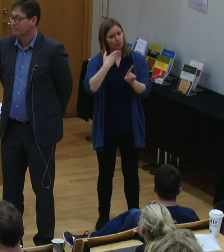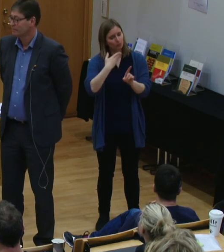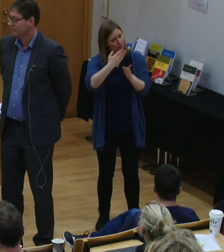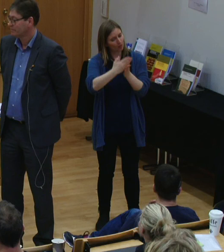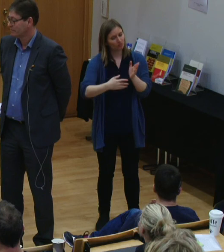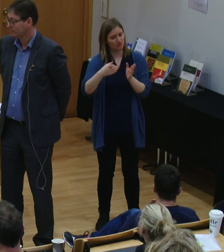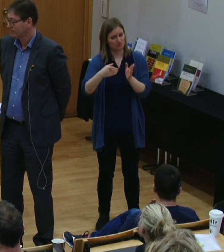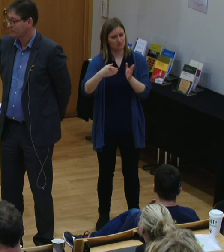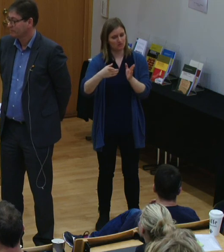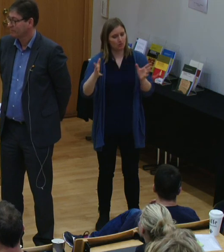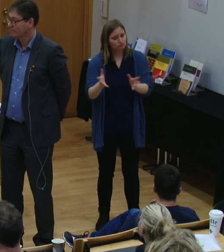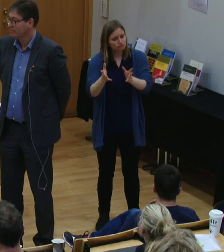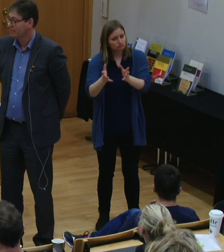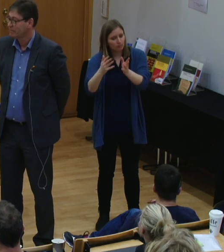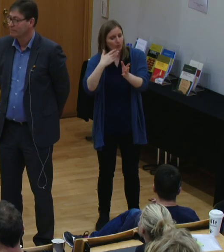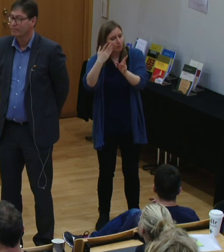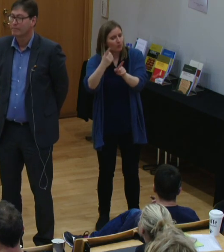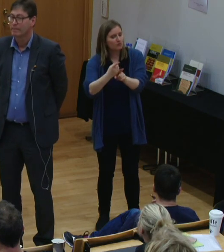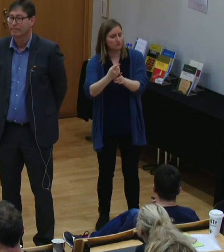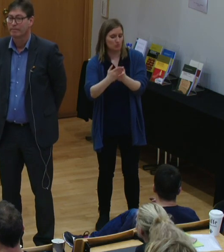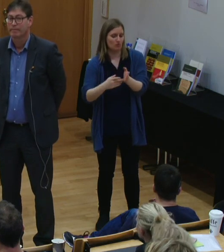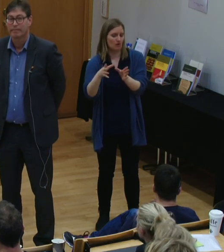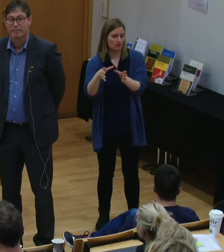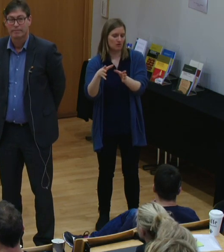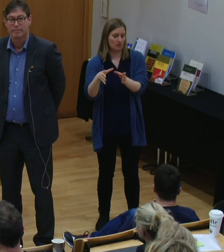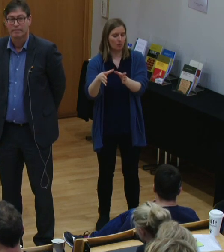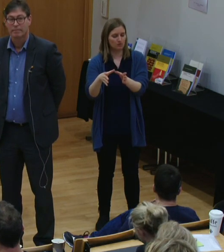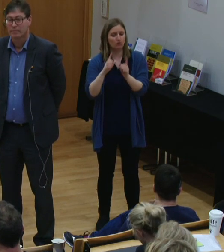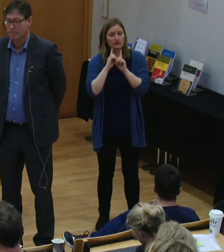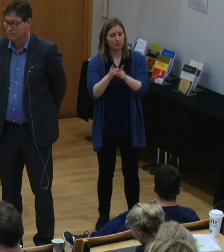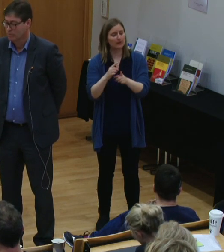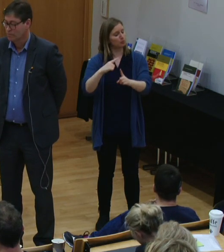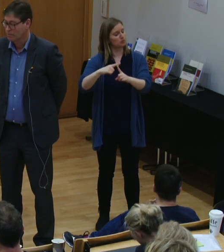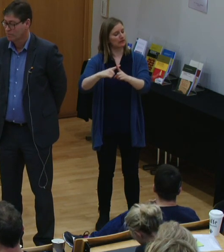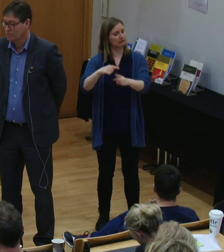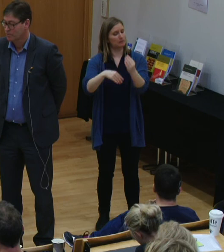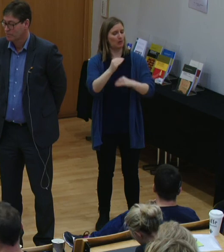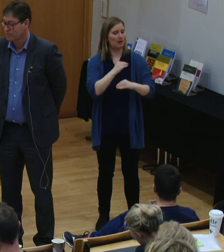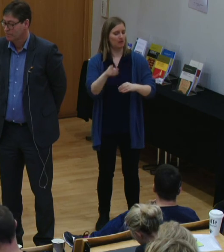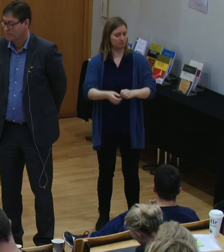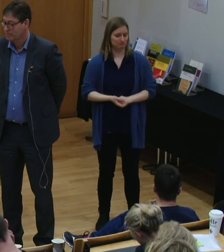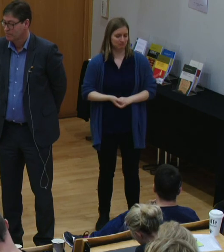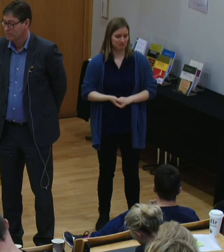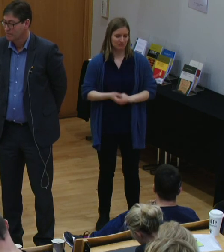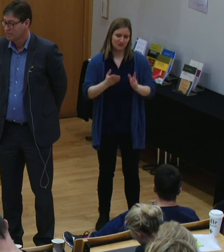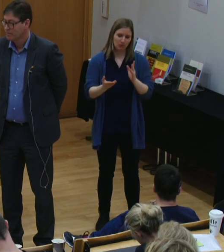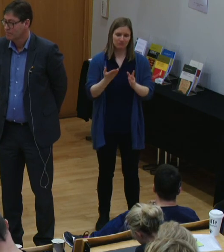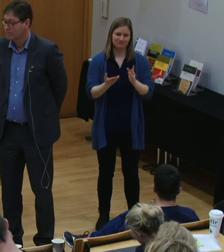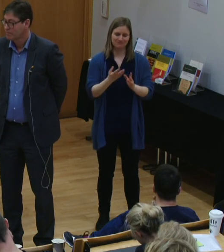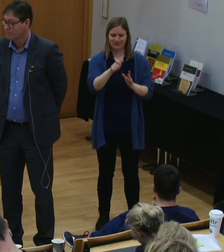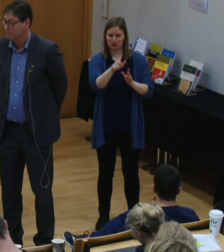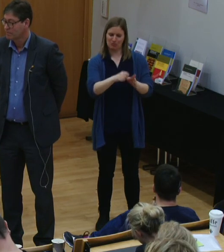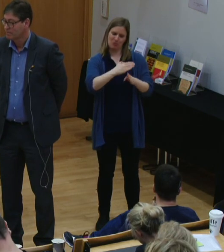god måte, tatt I vare på en veldig god måte, og rapporterer veldig positivt tilbake. Så det der med den type